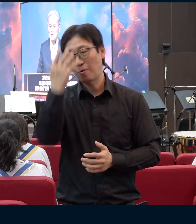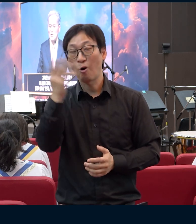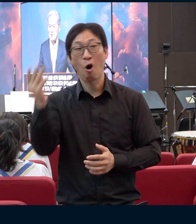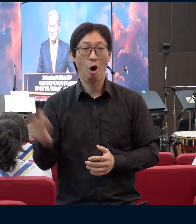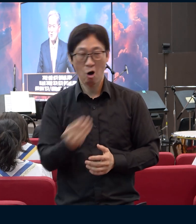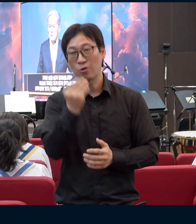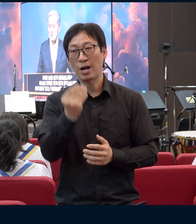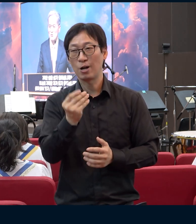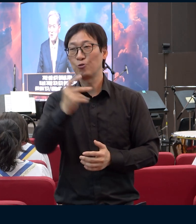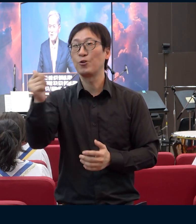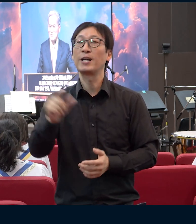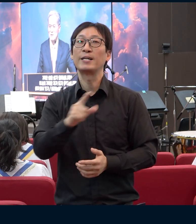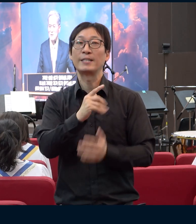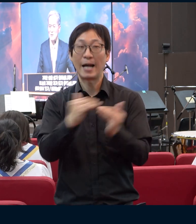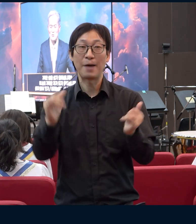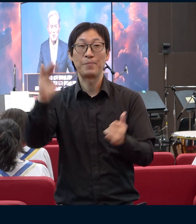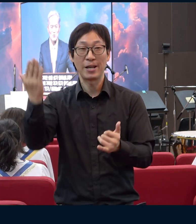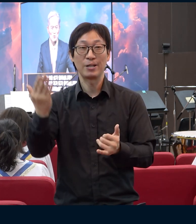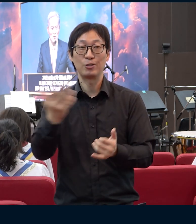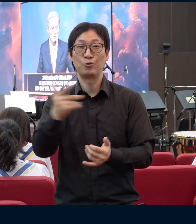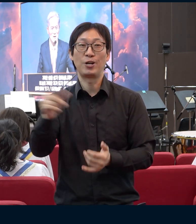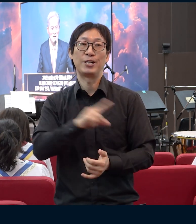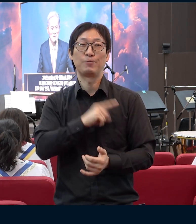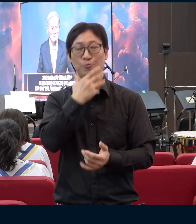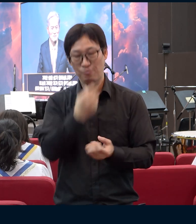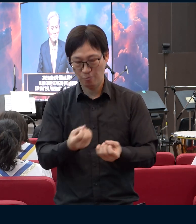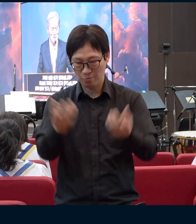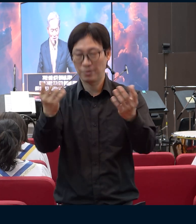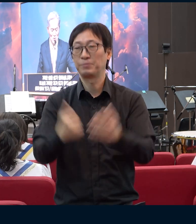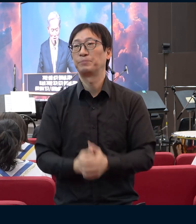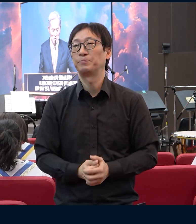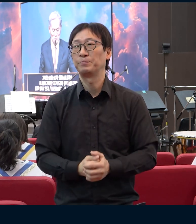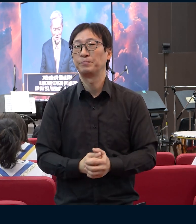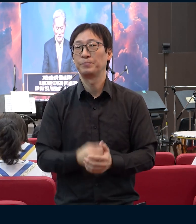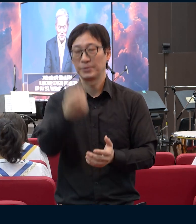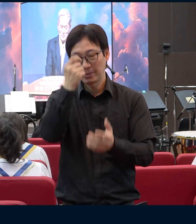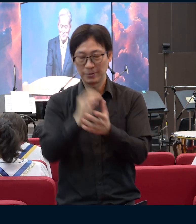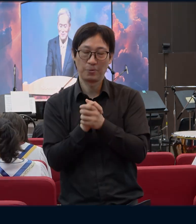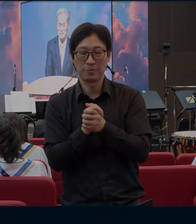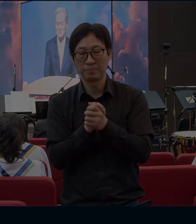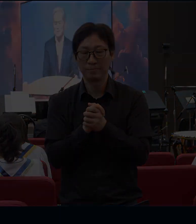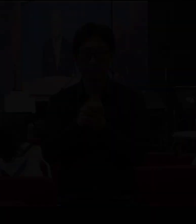거룩한 주의 사람이 될 수 있기를 주의 이름으로 축원합니다. 기도하겠습니다.